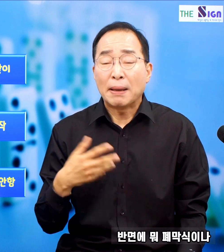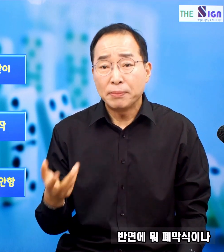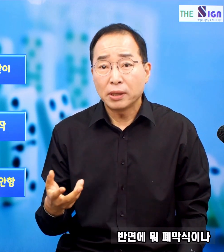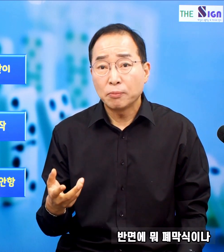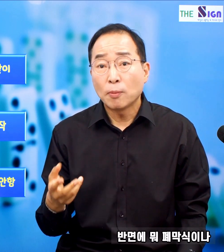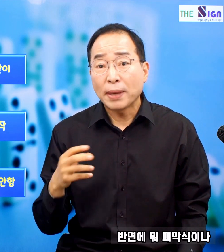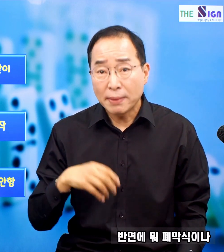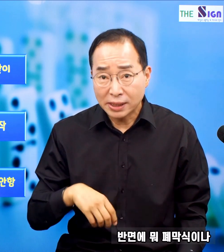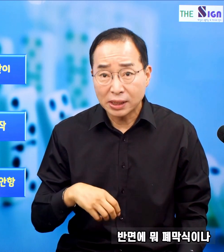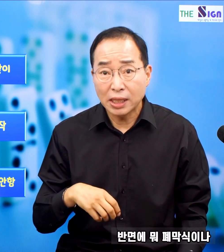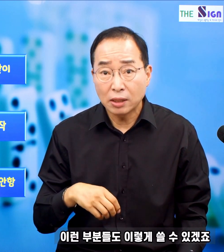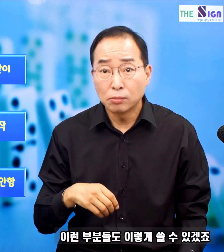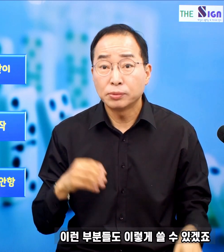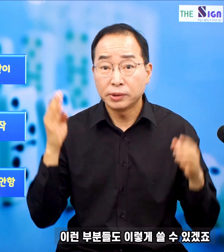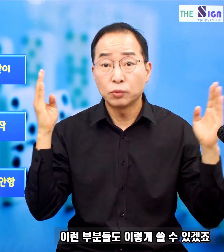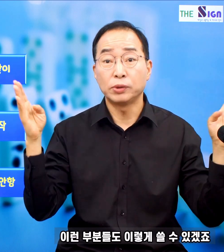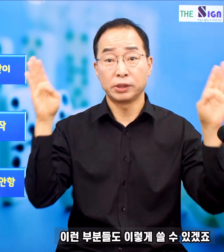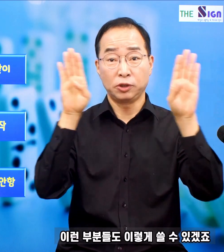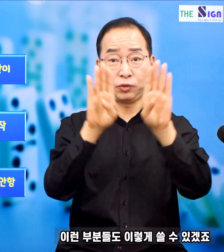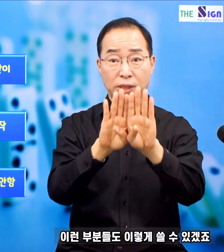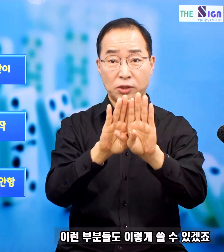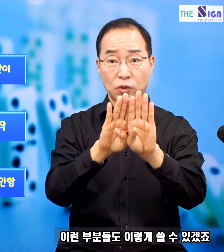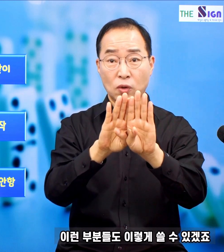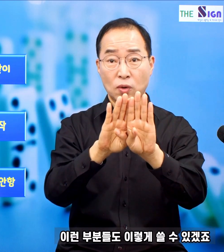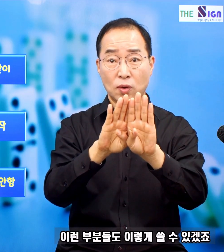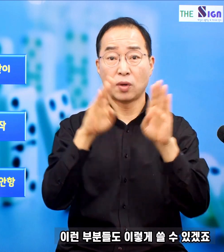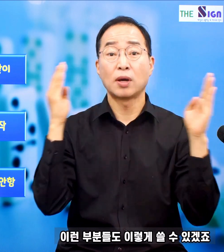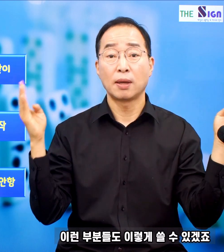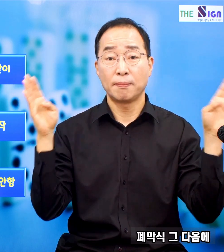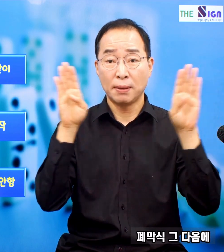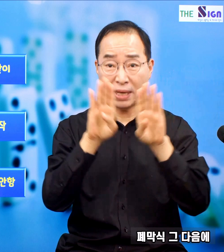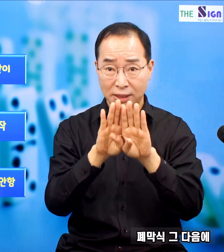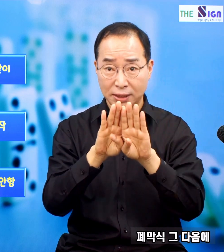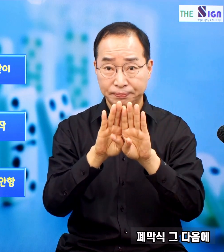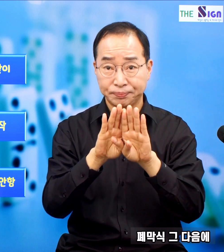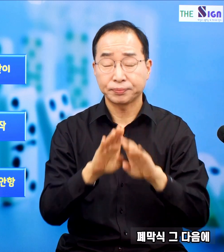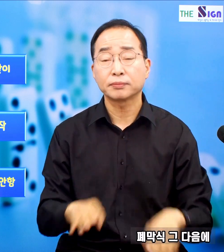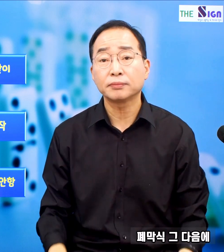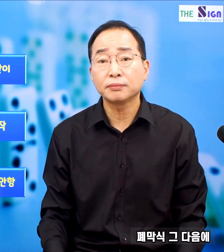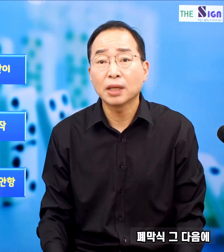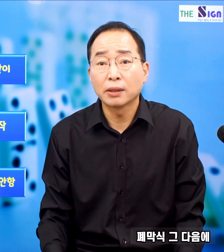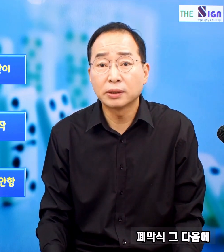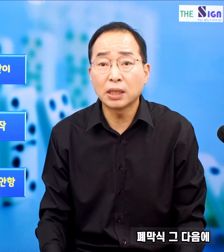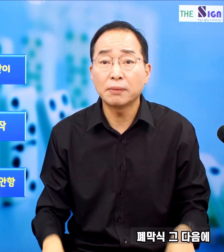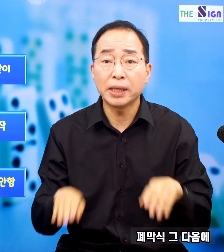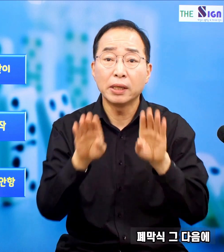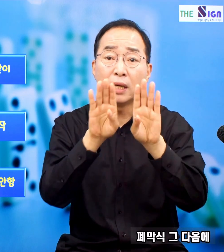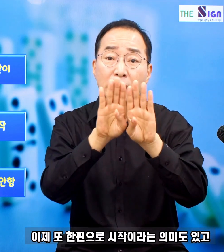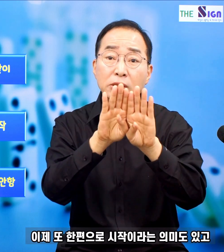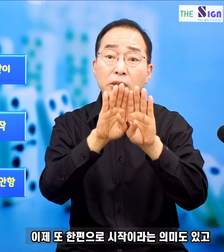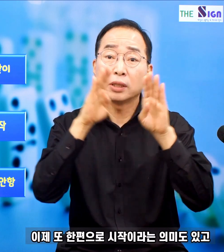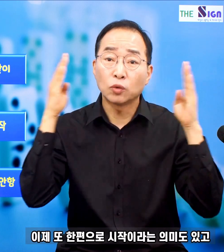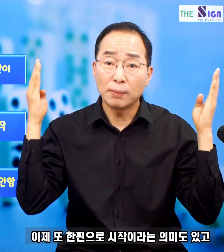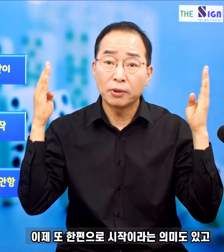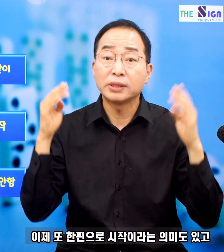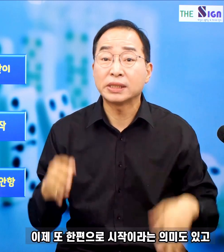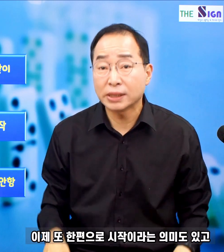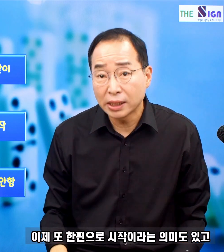반면에 뭐 폐막식이나 이런 부분 때도 이렇게 쓸 수 있겠죠. 폐막식. 그 다음에 이제 또 한편으로 시작이라는